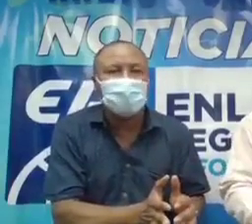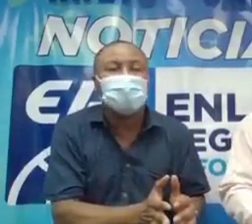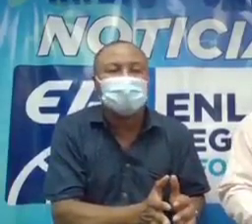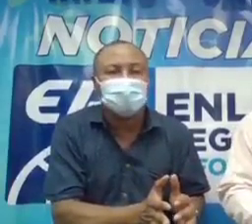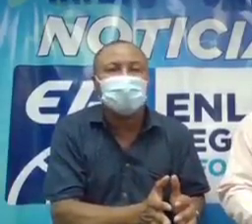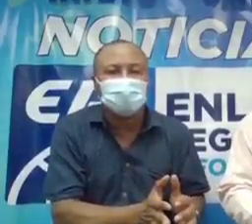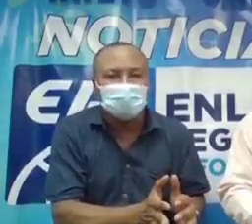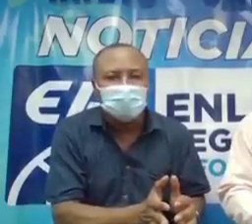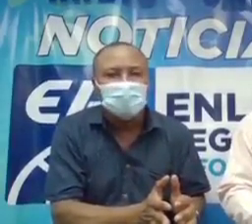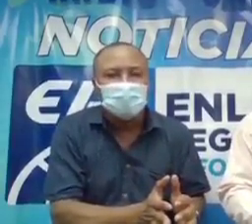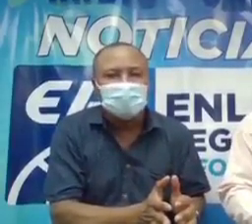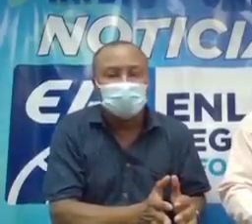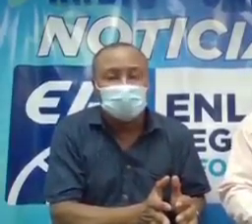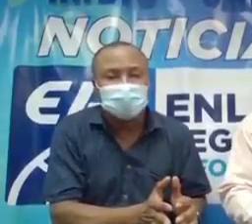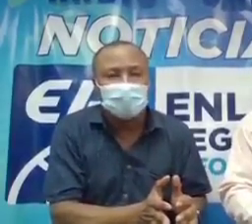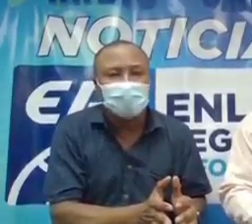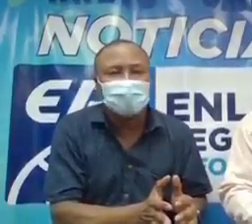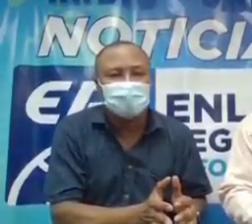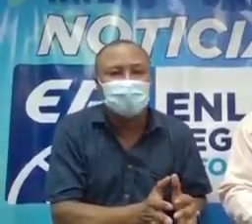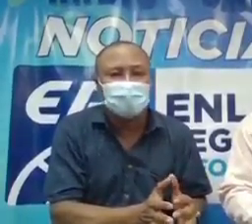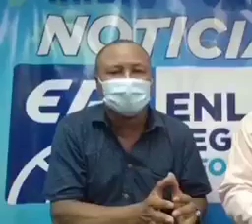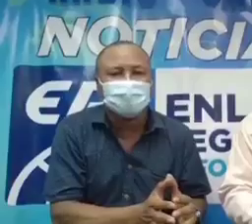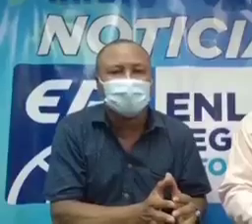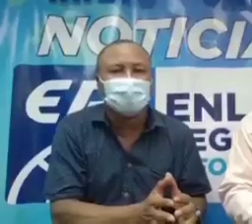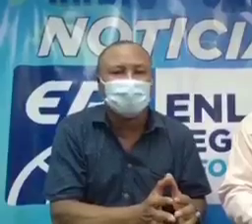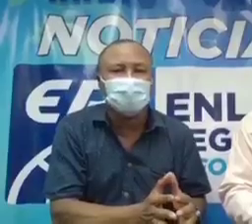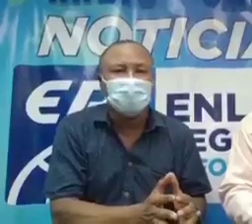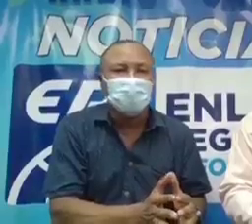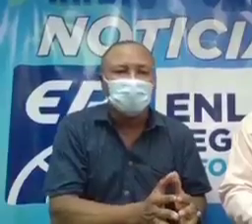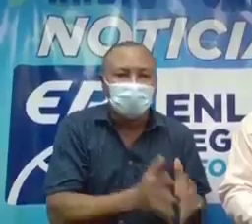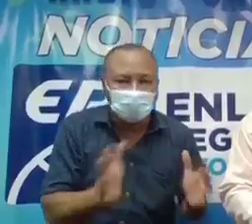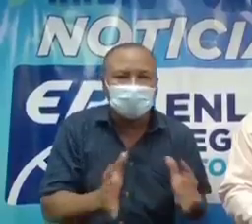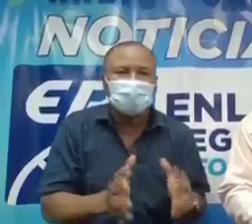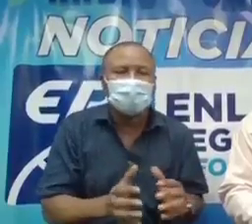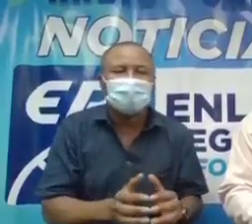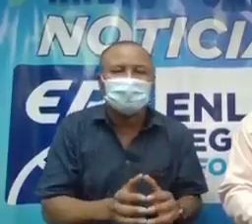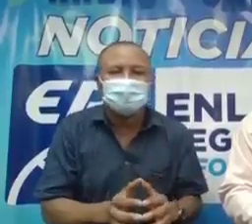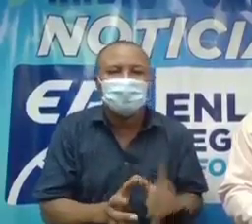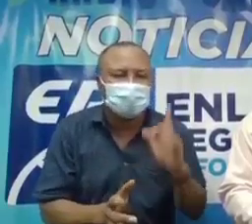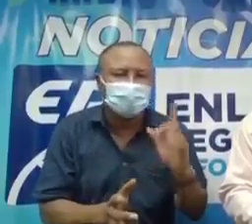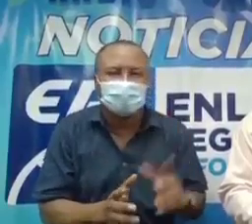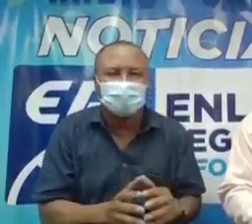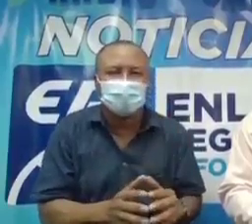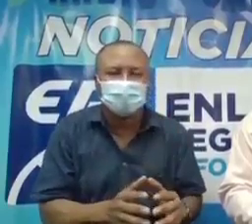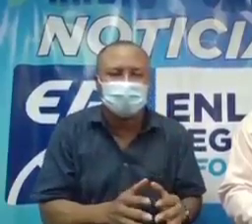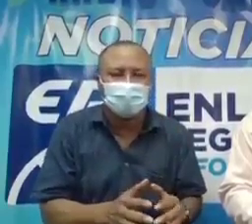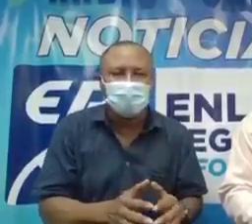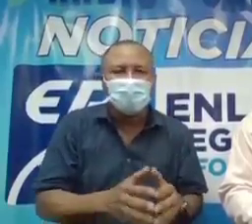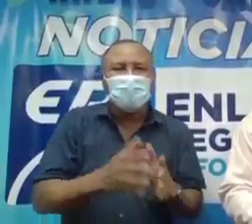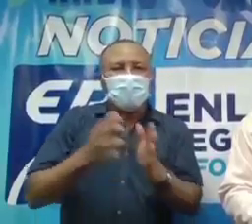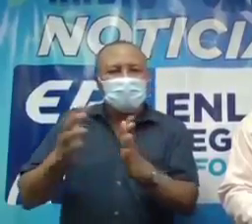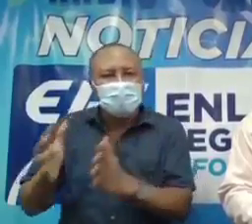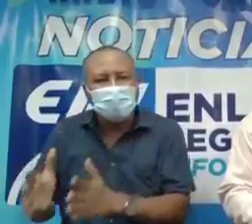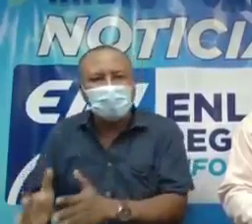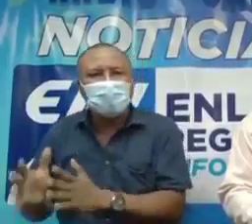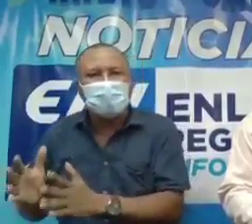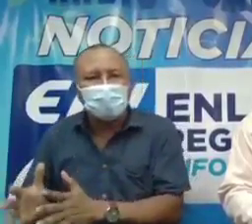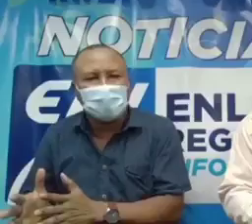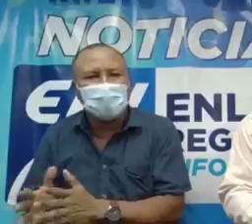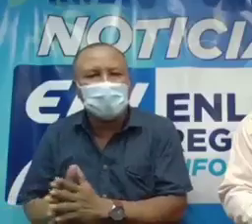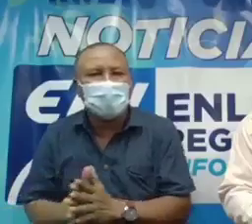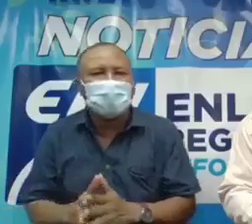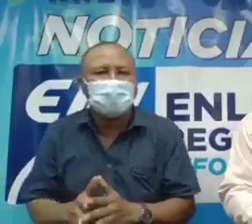2020 está en la votación de los concejales que asistieron a esa sesión, que fueron 9 con la alcaldesa, un concejal creo que no asistió. Y